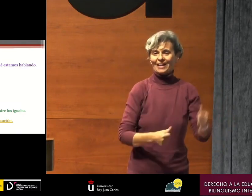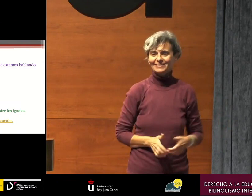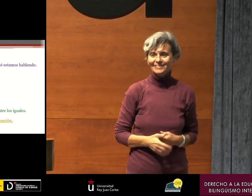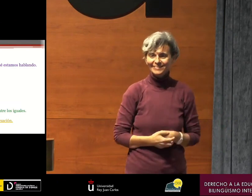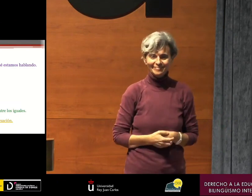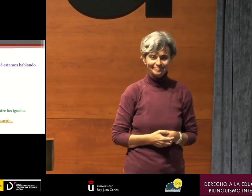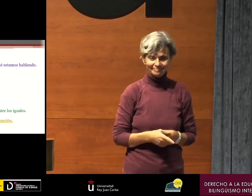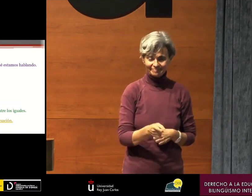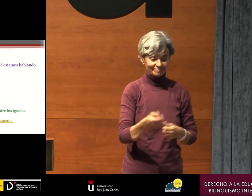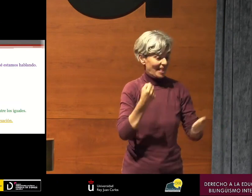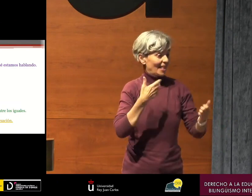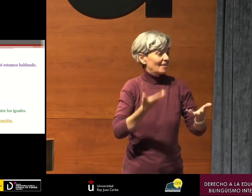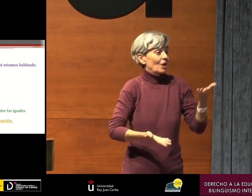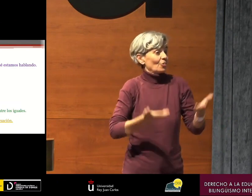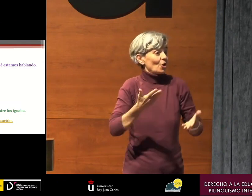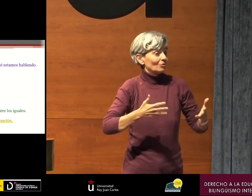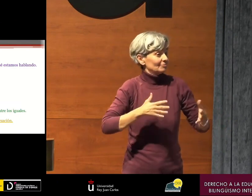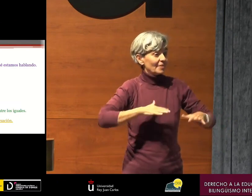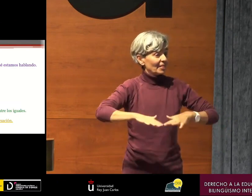esa conversación.